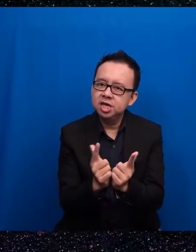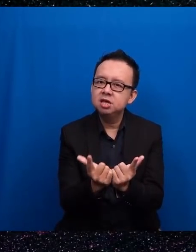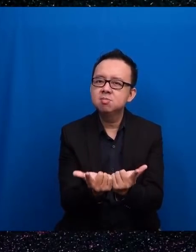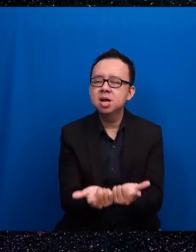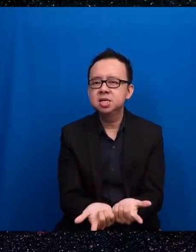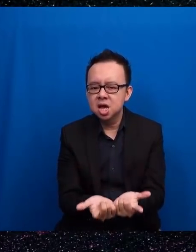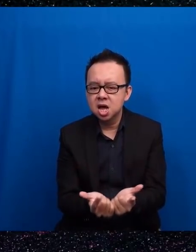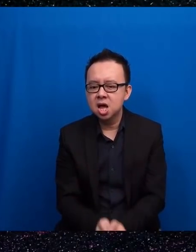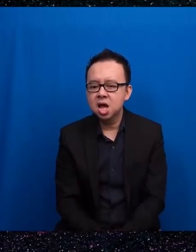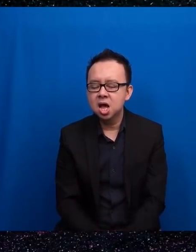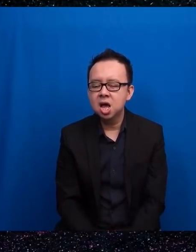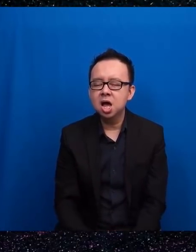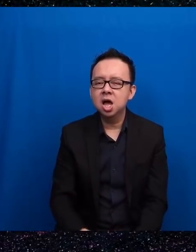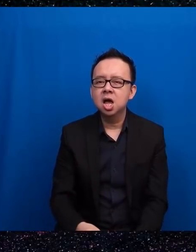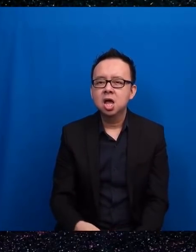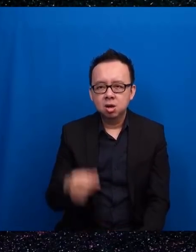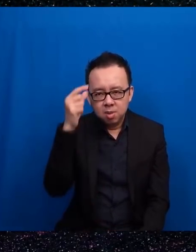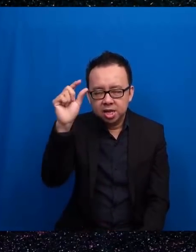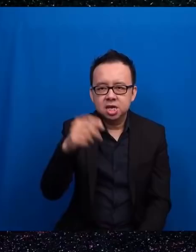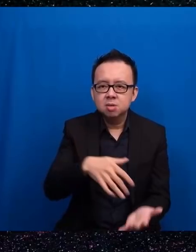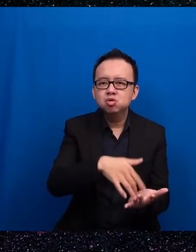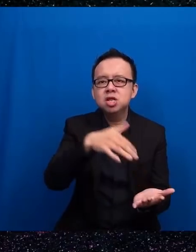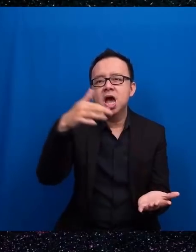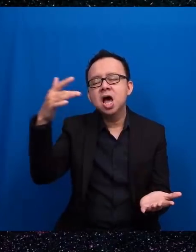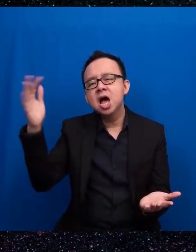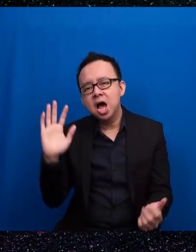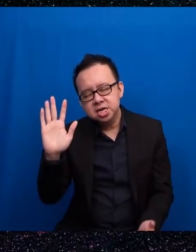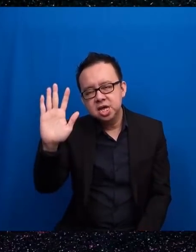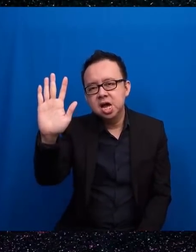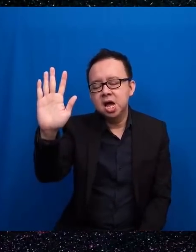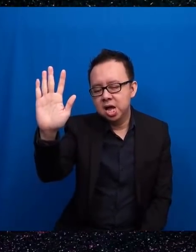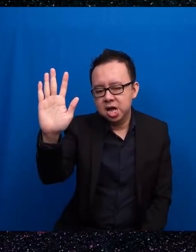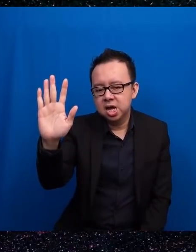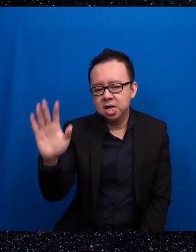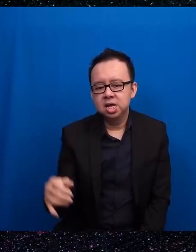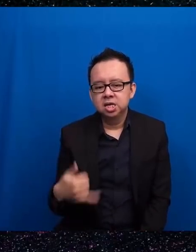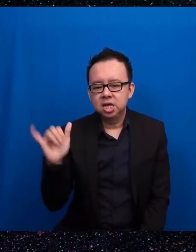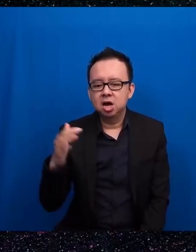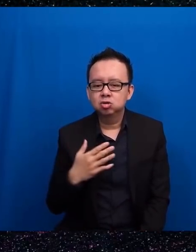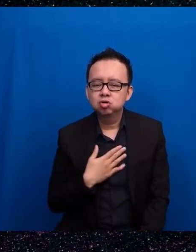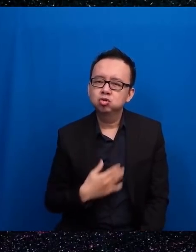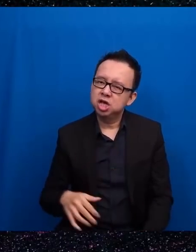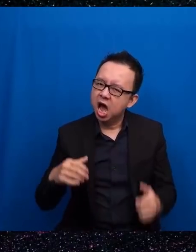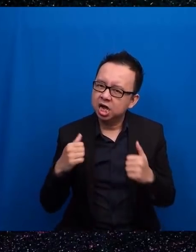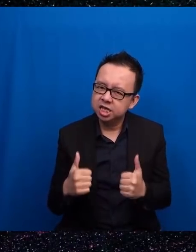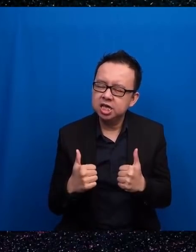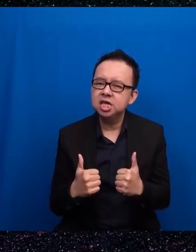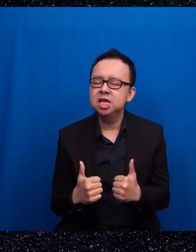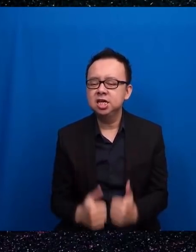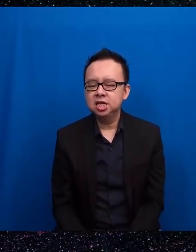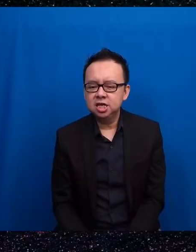seturut firman-Nya bagi kemuliaan-Nya. Yang ku